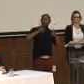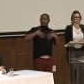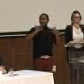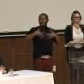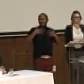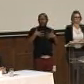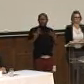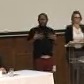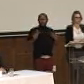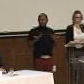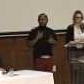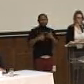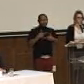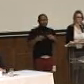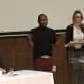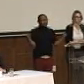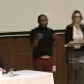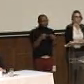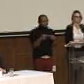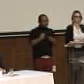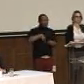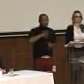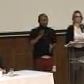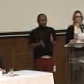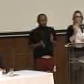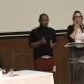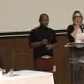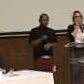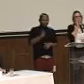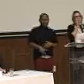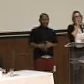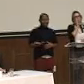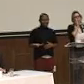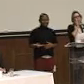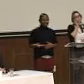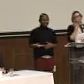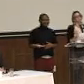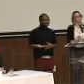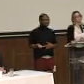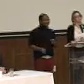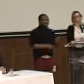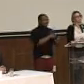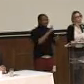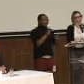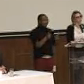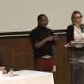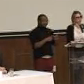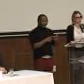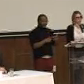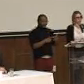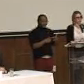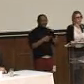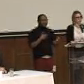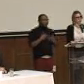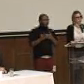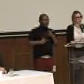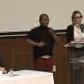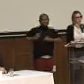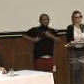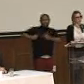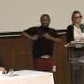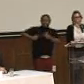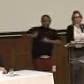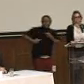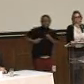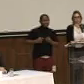parte do nosso trabalho. Nós não somos máquina, nós somos gente. Segundo, para quaisquer discussões, contribuições que